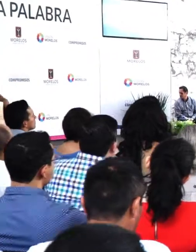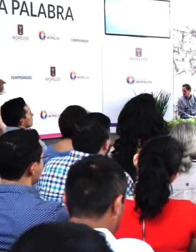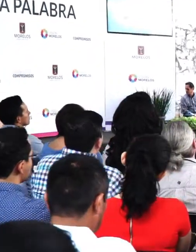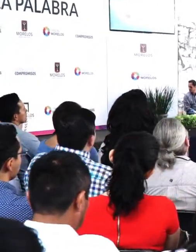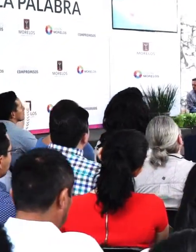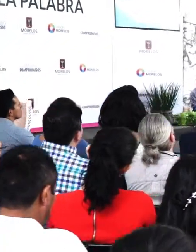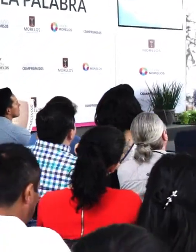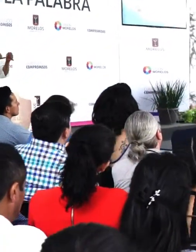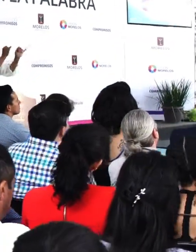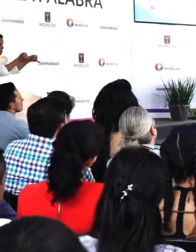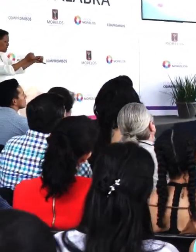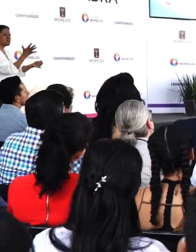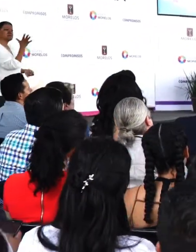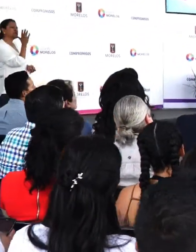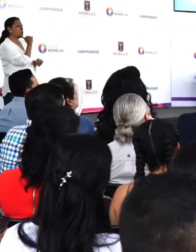pueden trasladarse